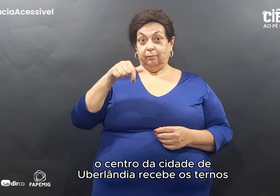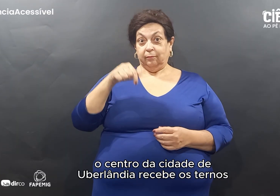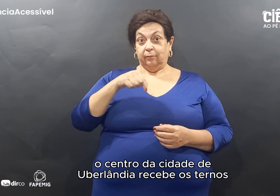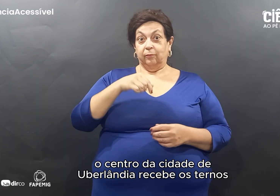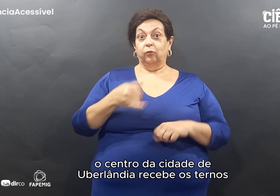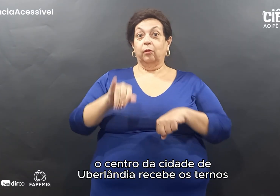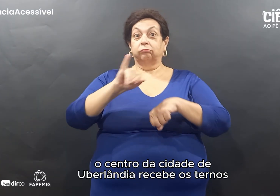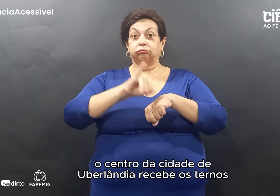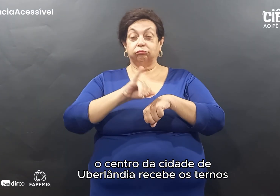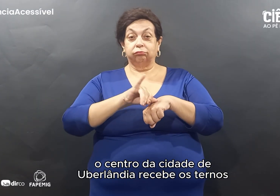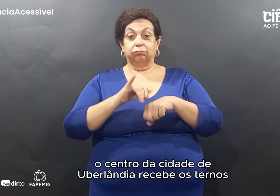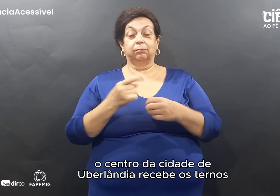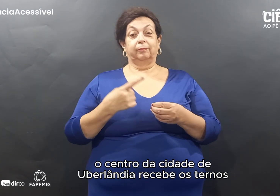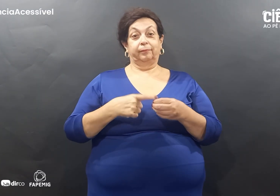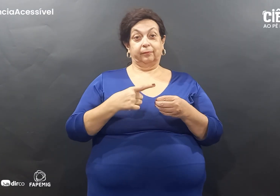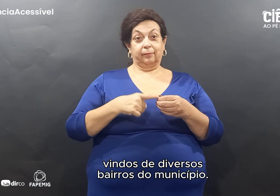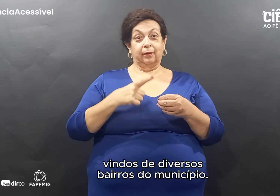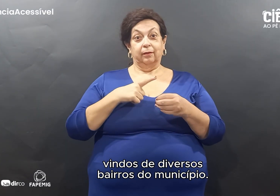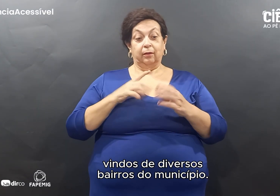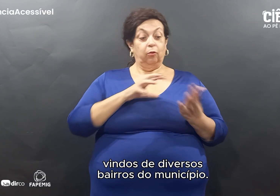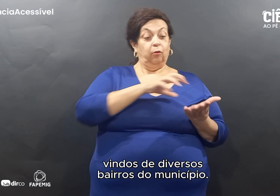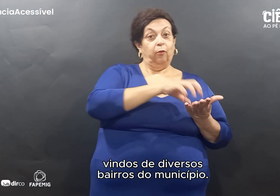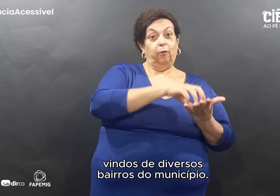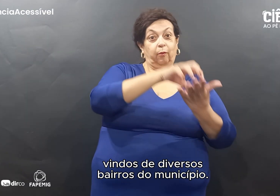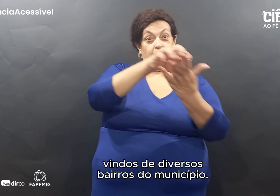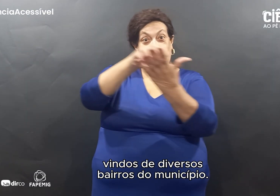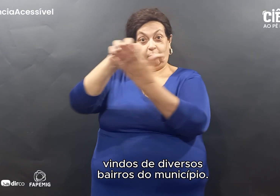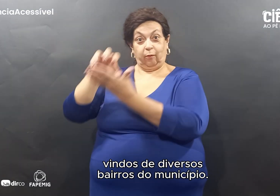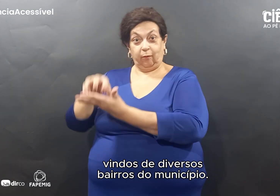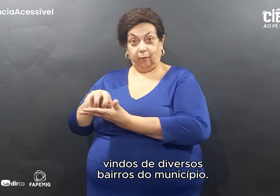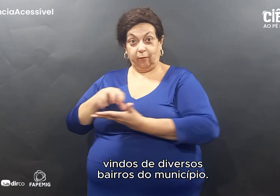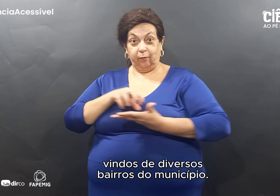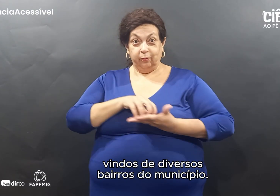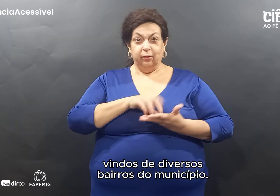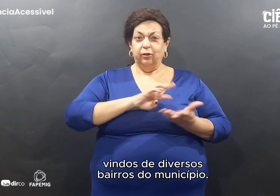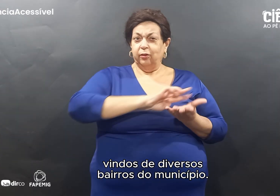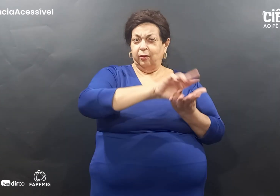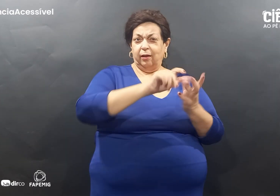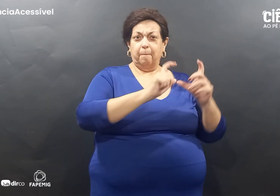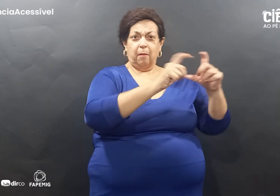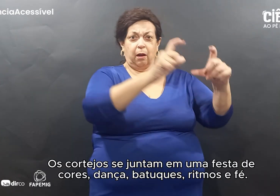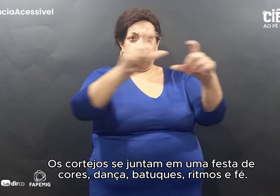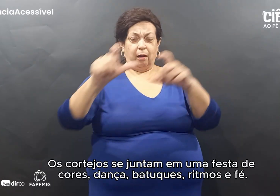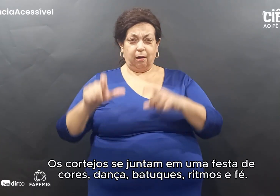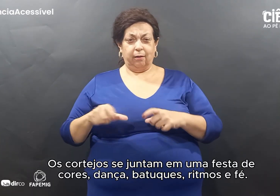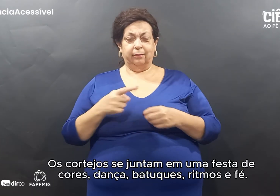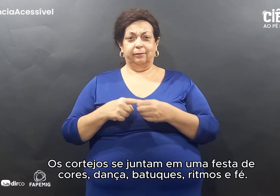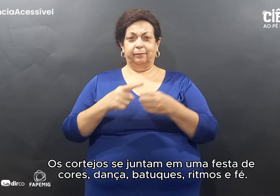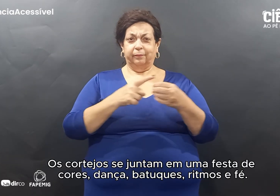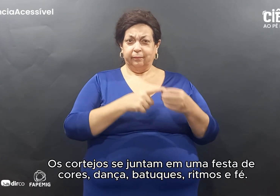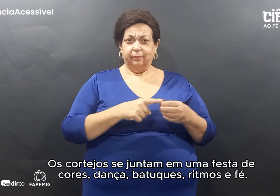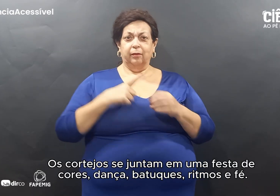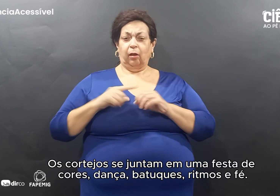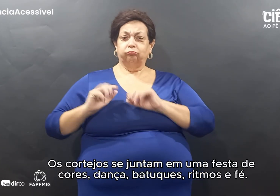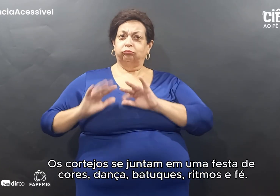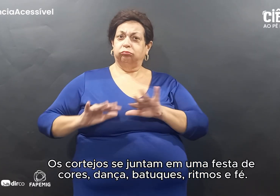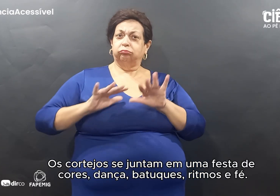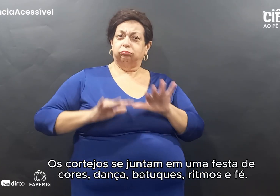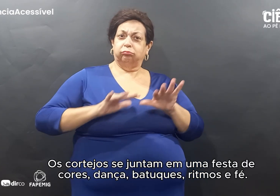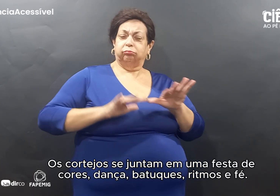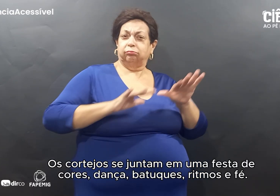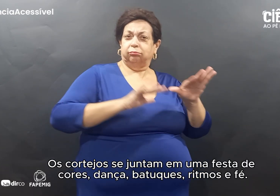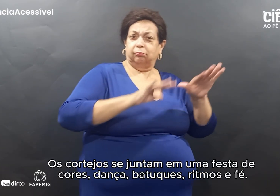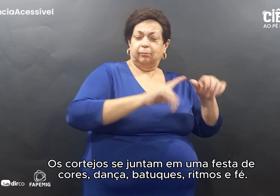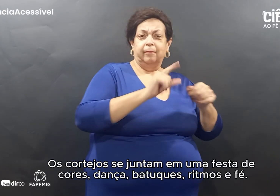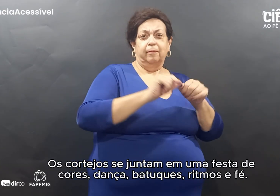Uberlândia recebe os ternos vindos de diversos bairros do município. Os cortejos se juntam em